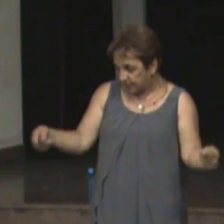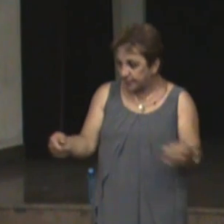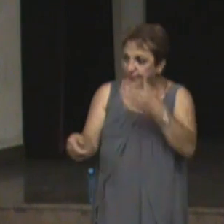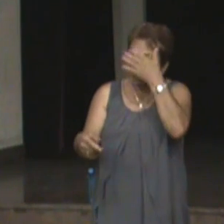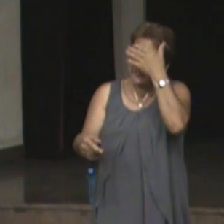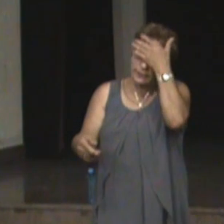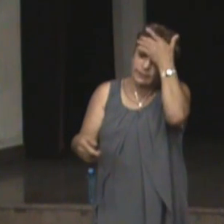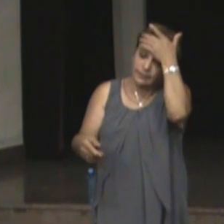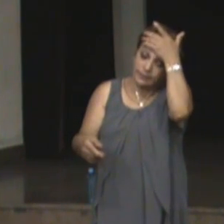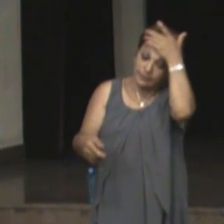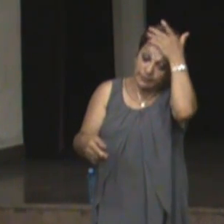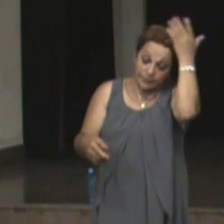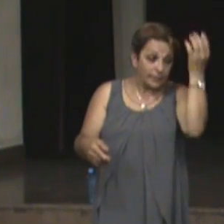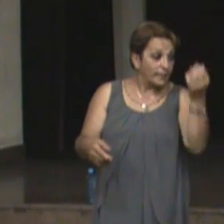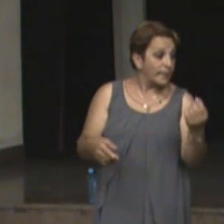Մարդով